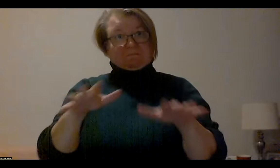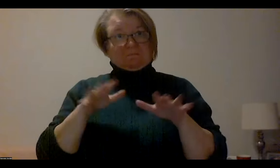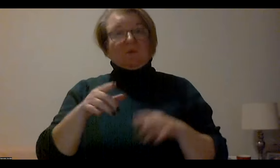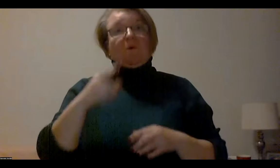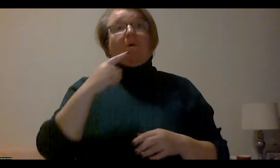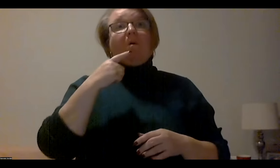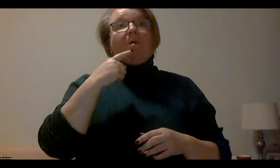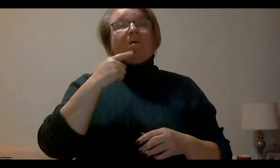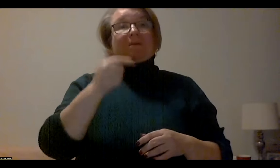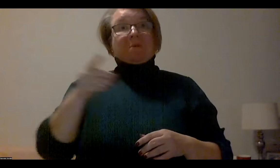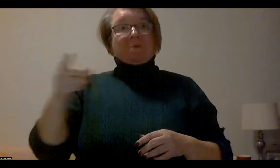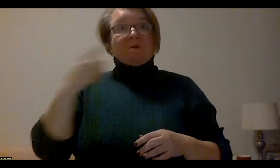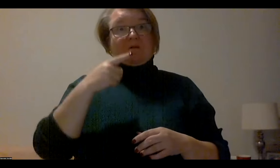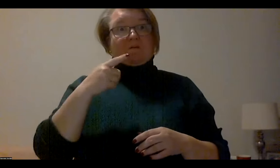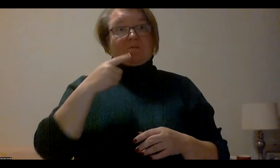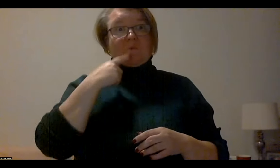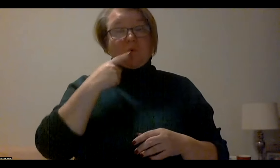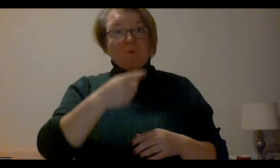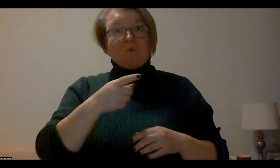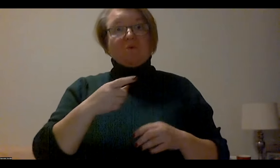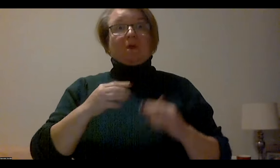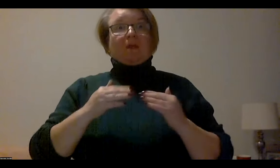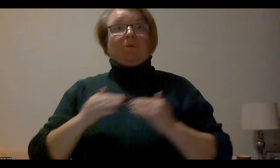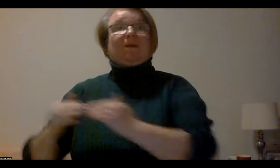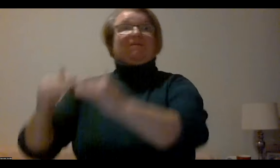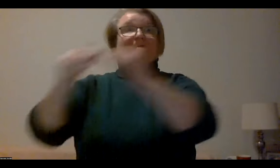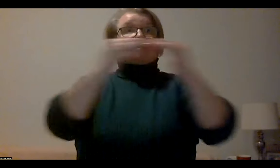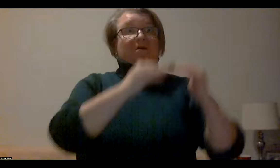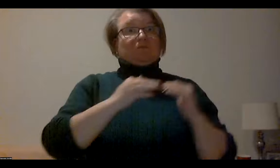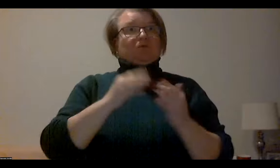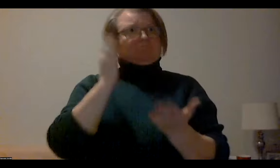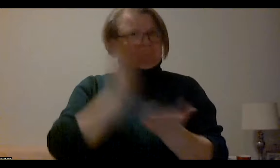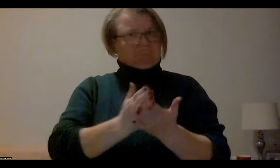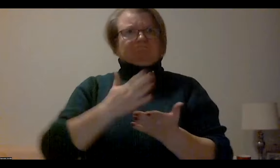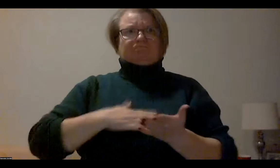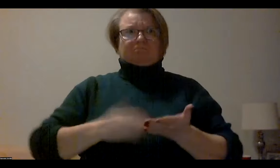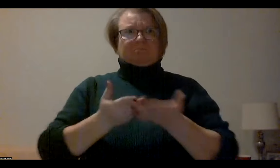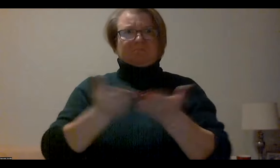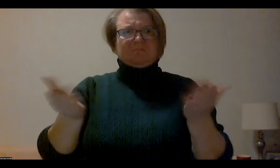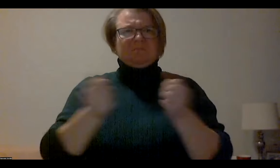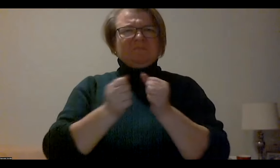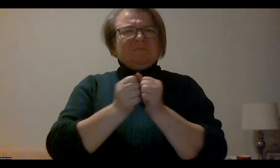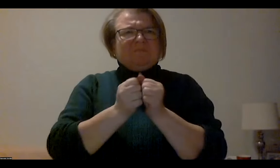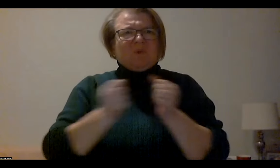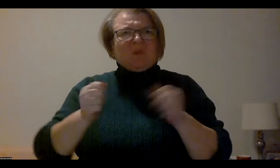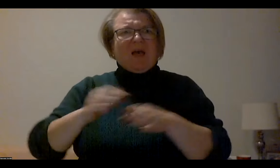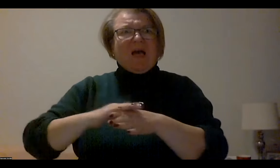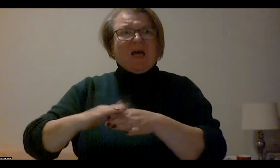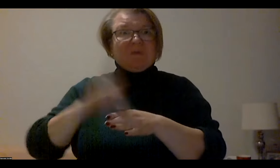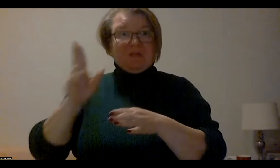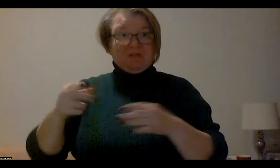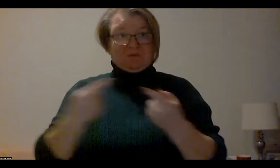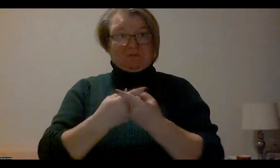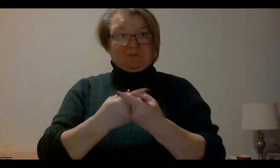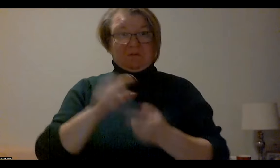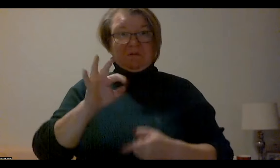Yksi asia, mikä minua oikeastaan hiukan hämmästytti, on tämä, että TPPn edustaja puhui yhdenvertaisuudesta. Ja tämähän